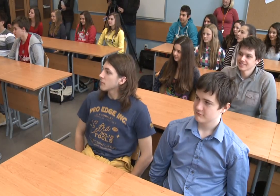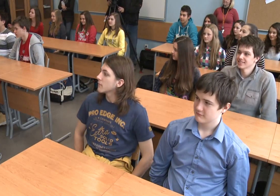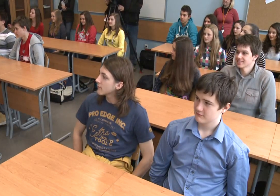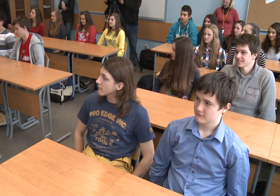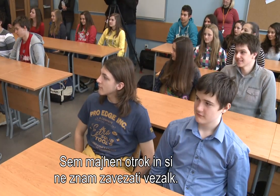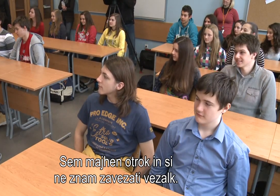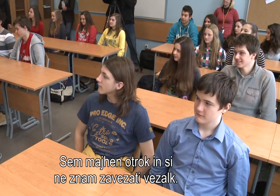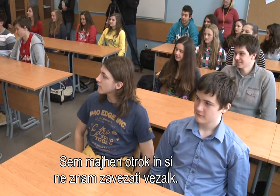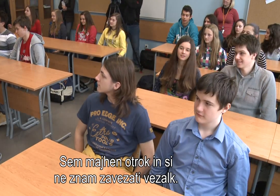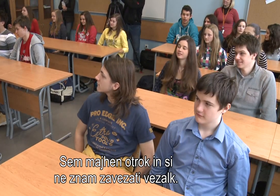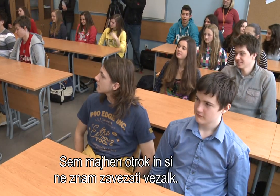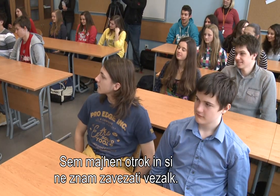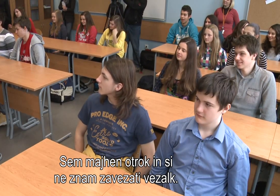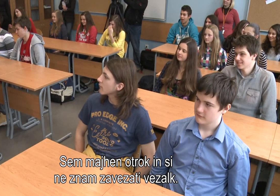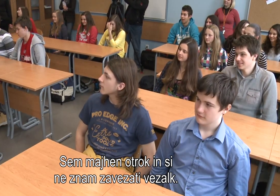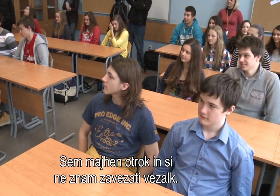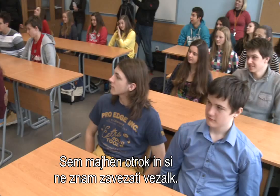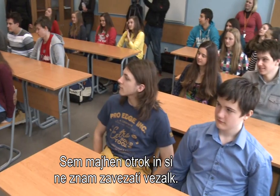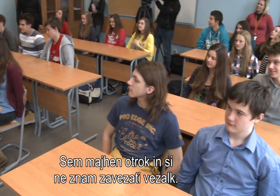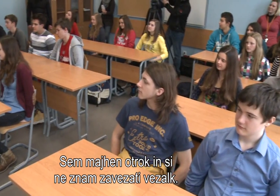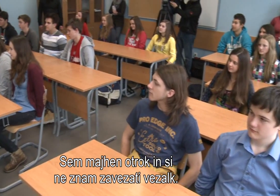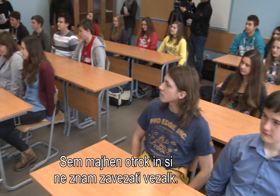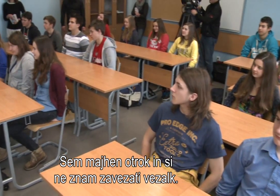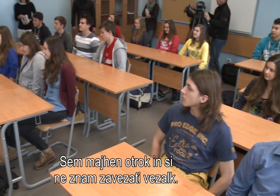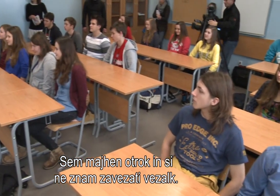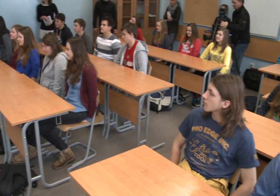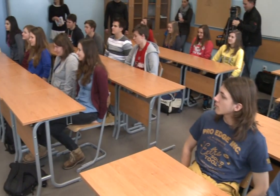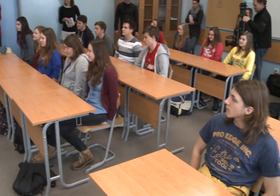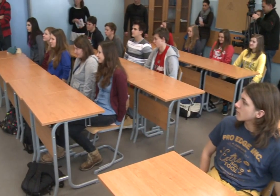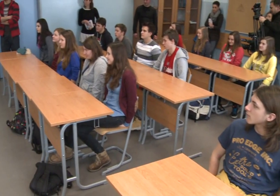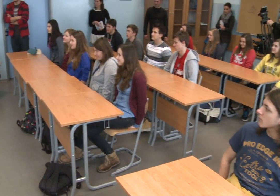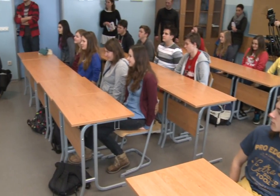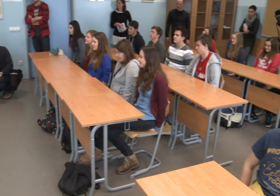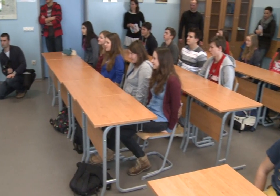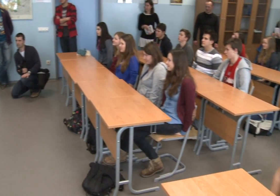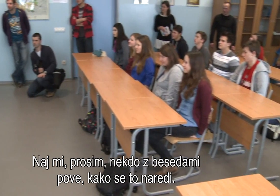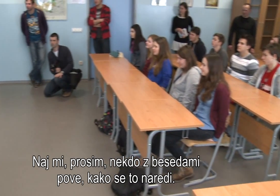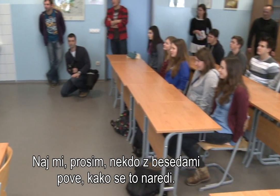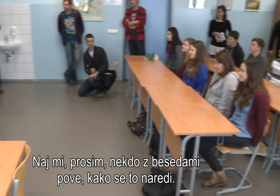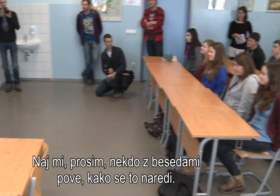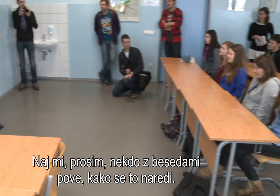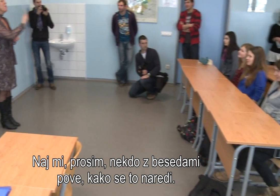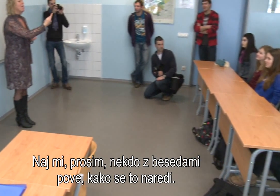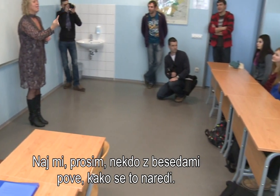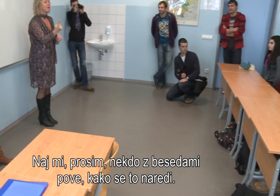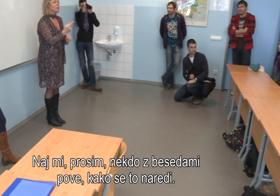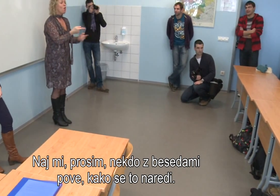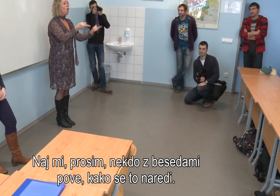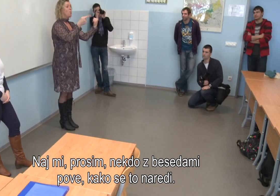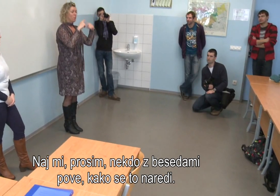Jaz sem majhen otrok in ne znam zavezati vezalk. Ne znam. Pa mi naj lepo prosim nekdo pove